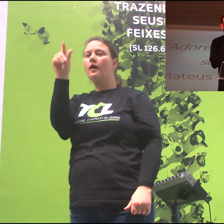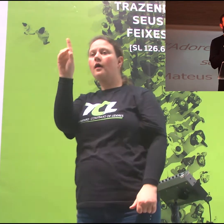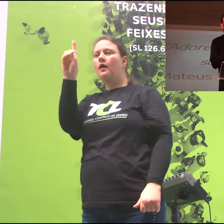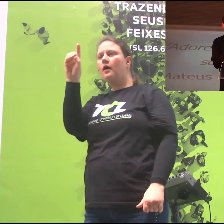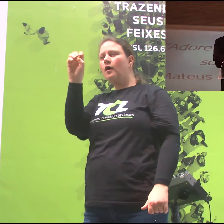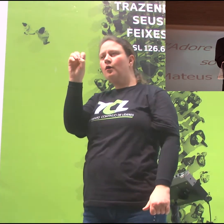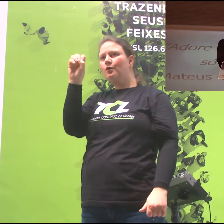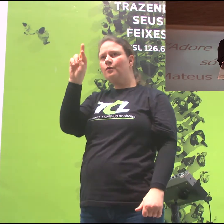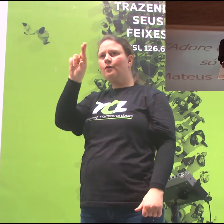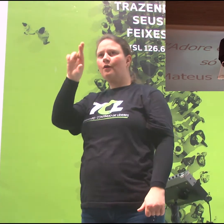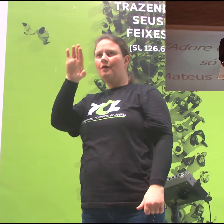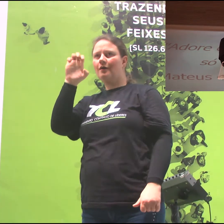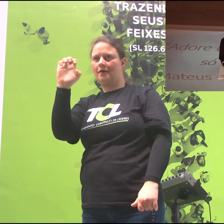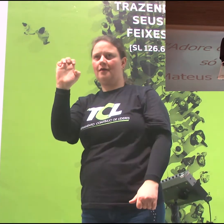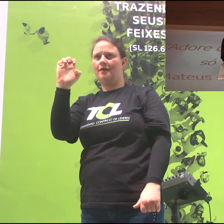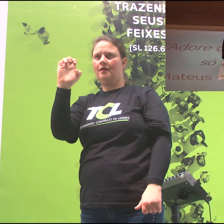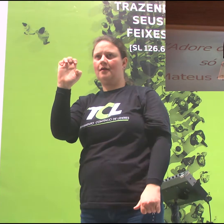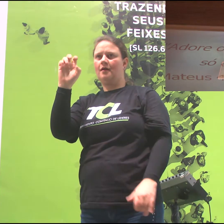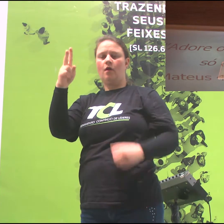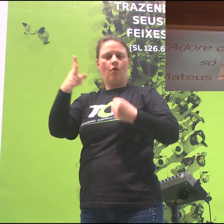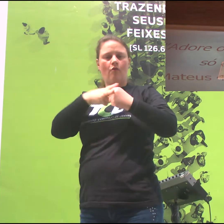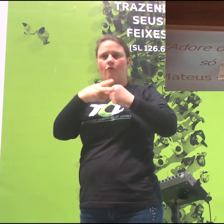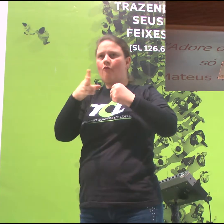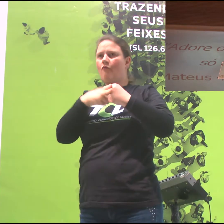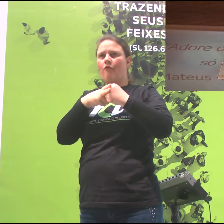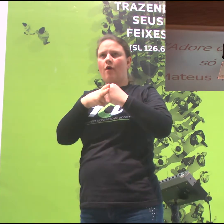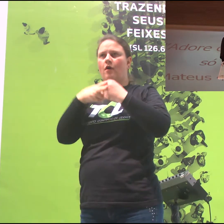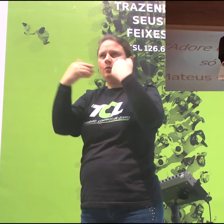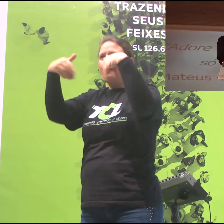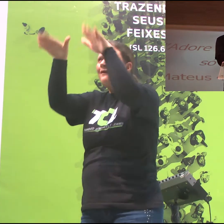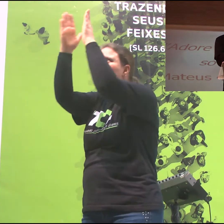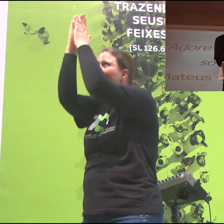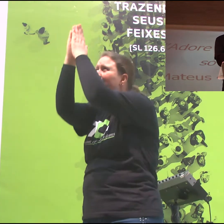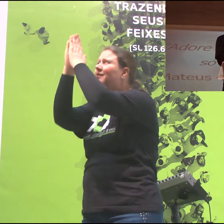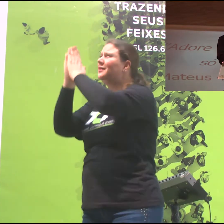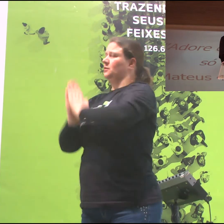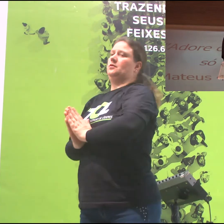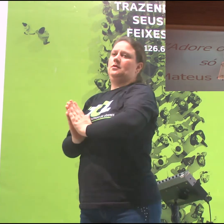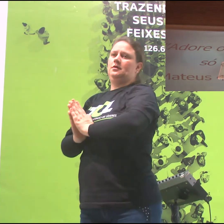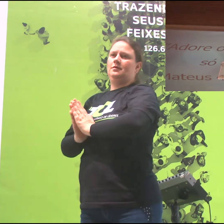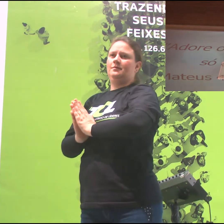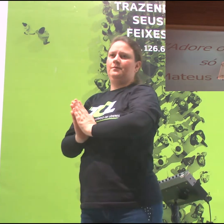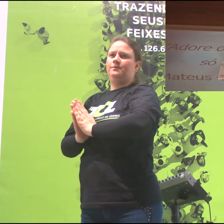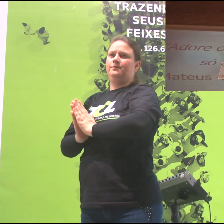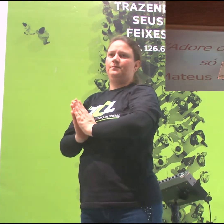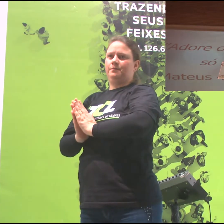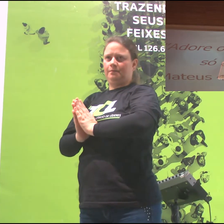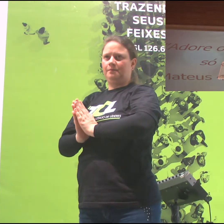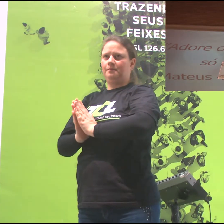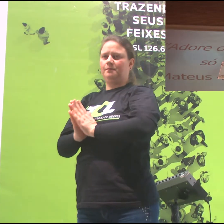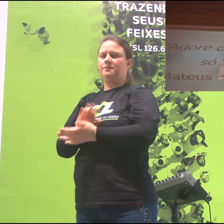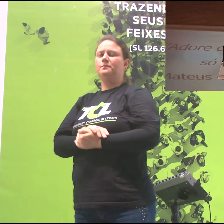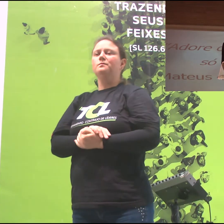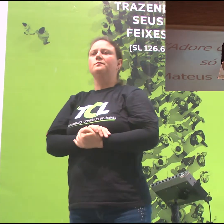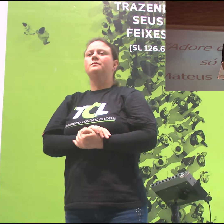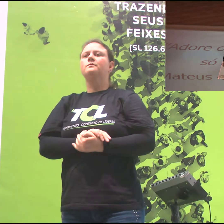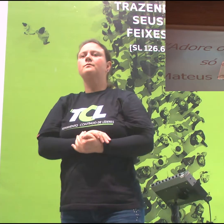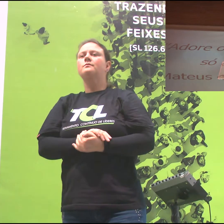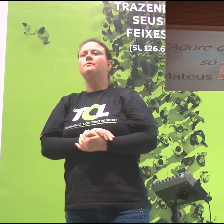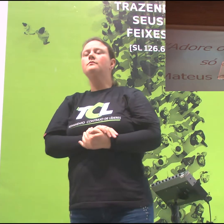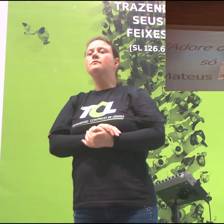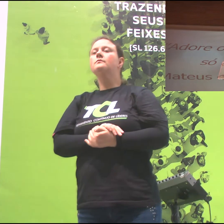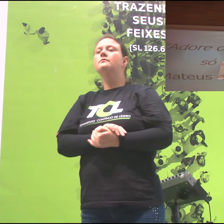adore, ou o verbo adorar, você viu que nós estamos bem profundo aqui no significado das palavras, né? O dicionário bíblico está